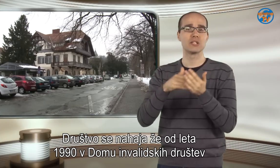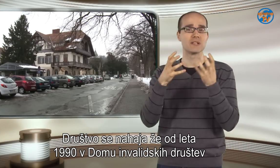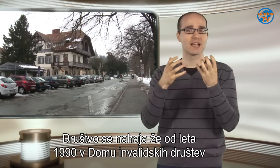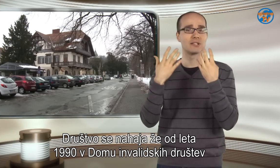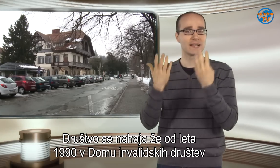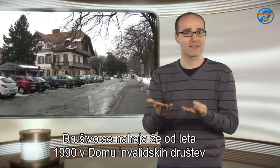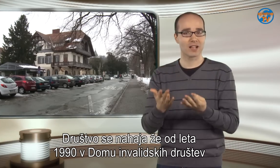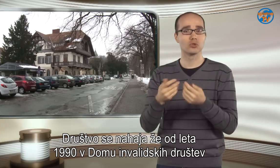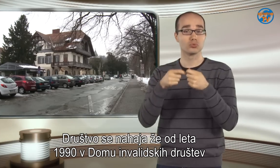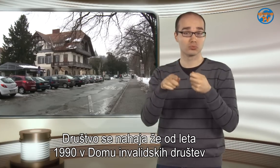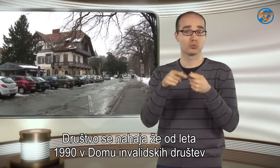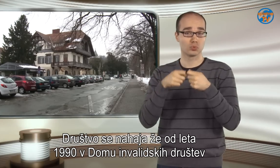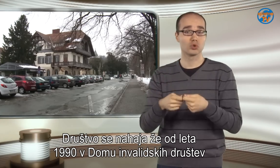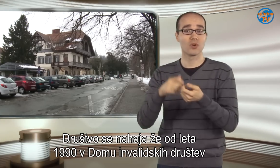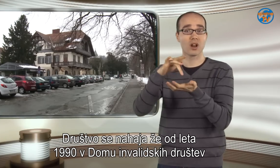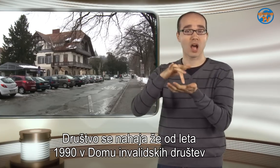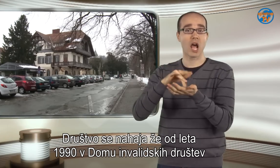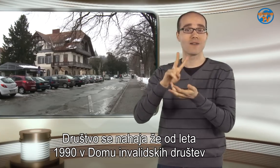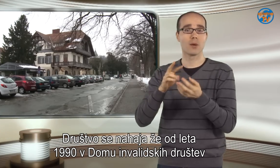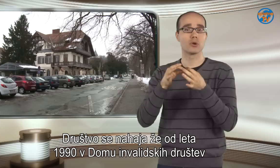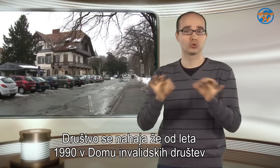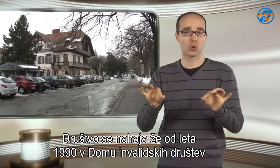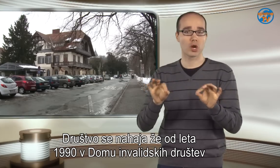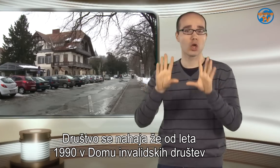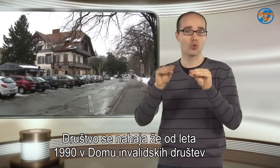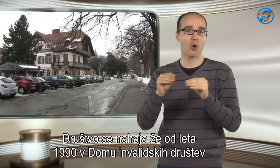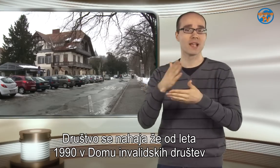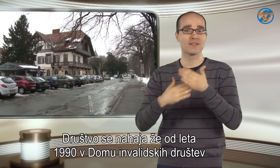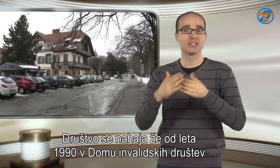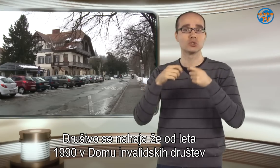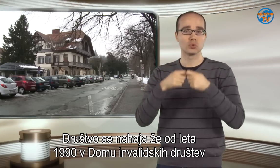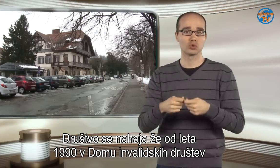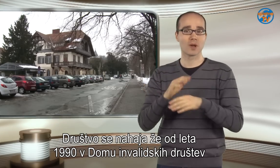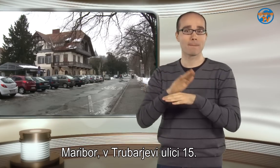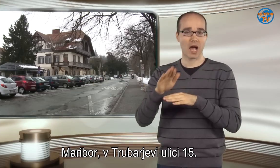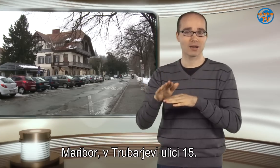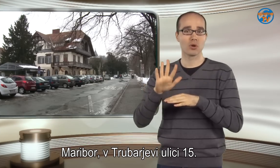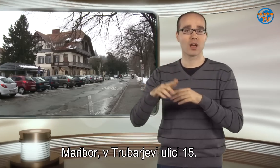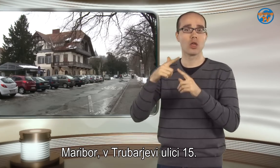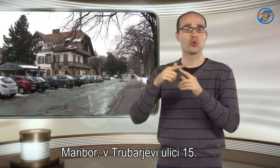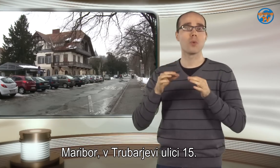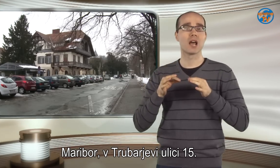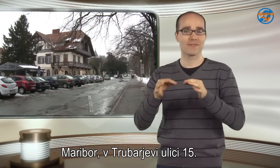že od leta 1990 v Domu invalidskih društev Maribor na Trubarjevi ulici